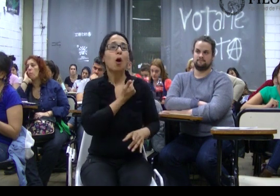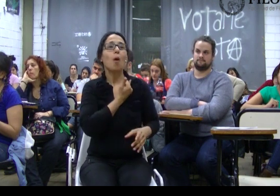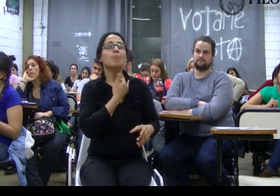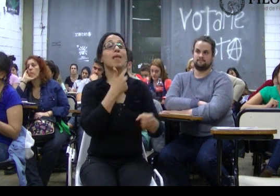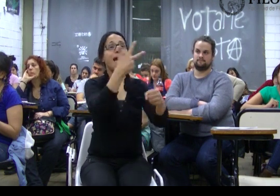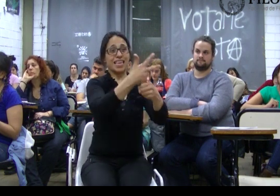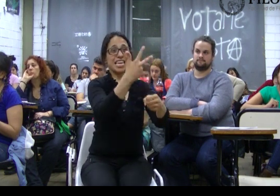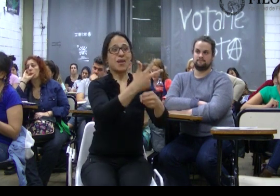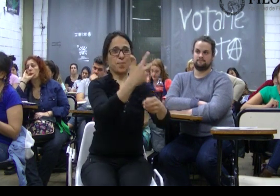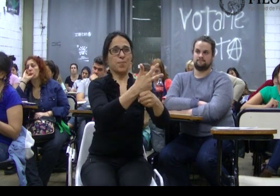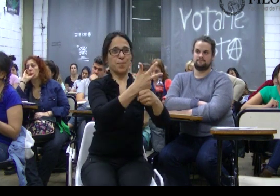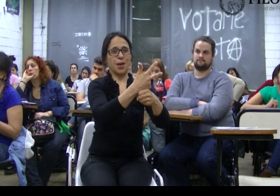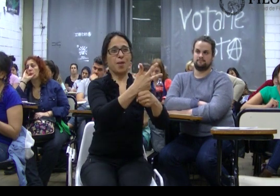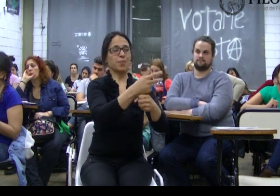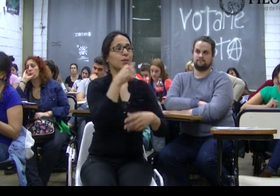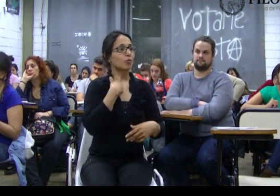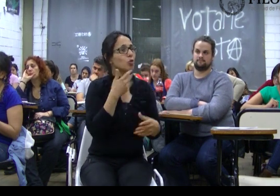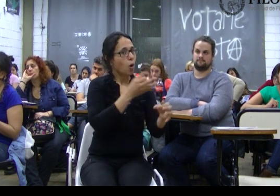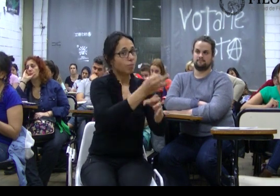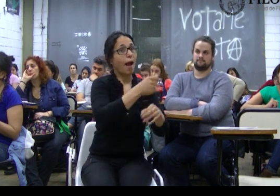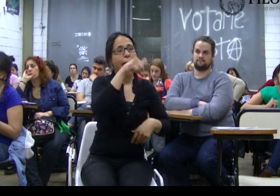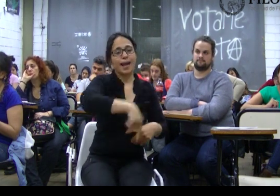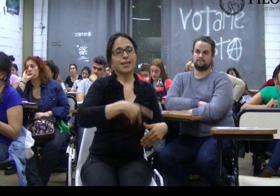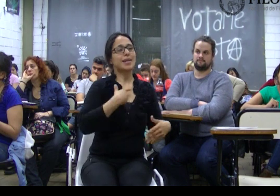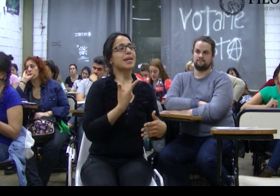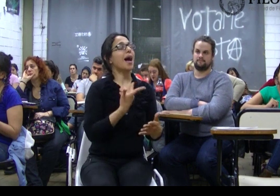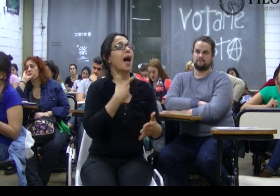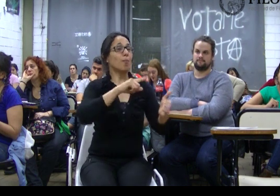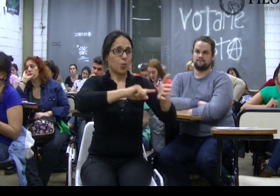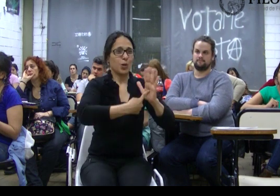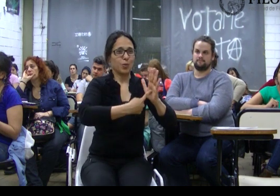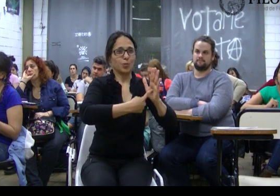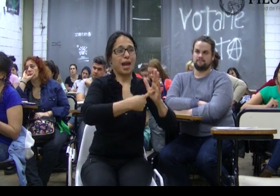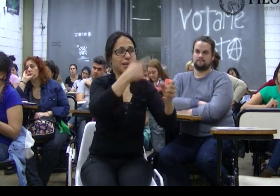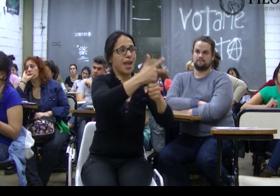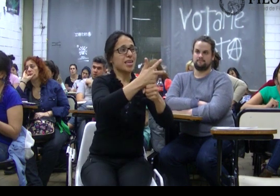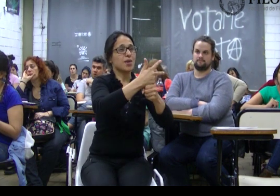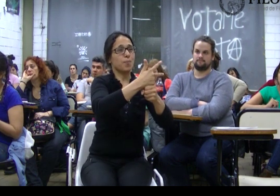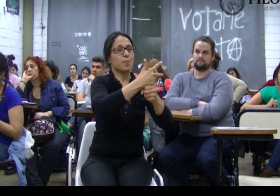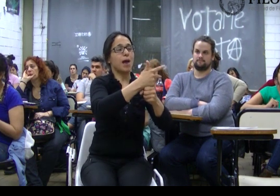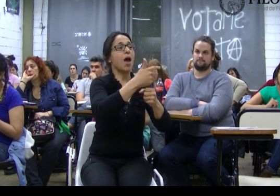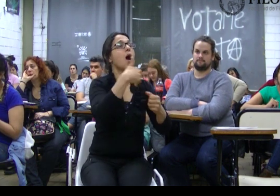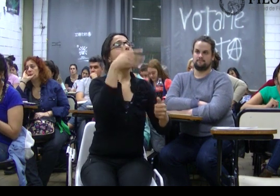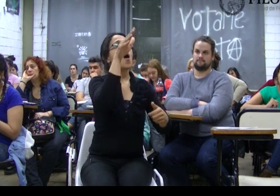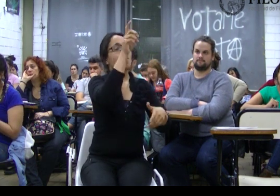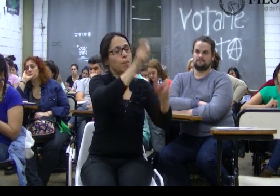el Instituto de Educación Especial que hay acá en Buenos Aires, público,